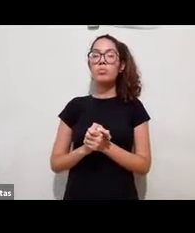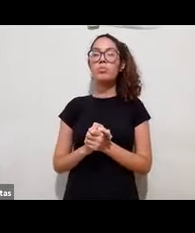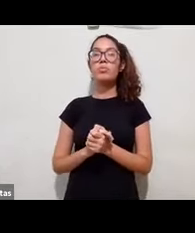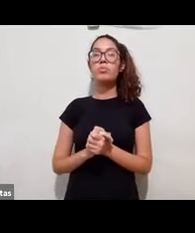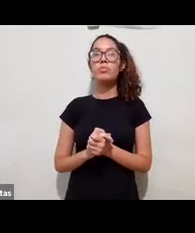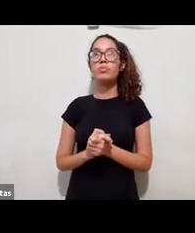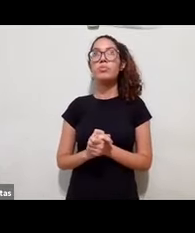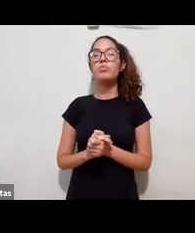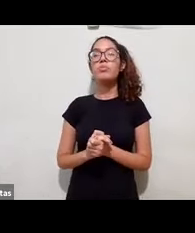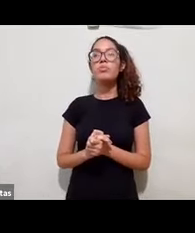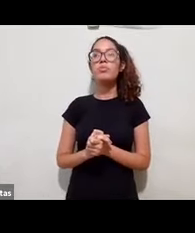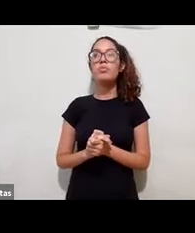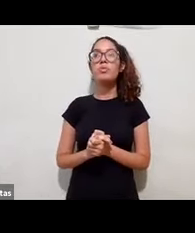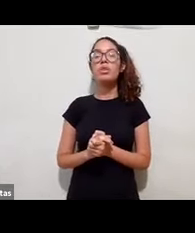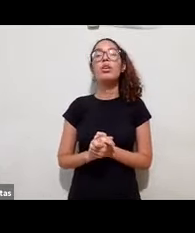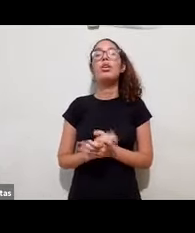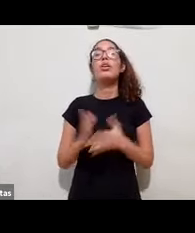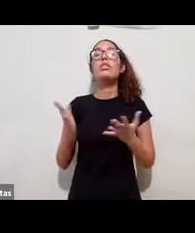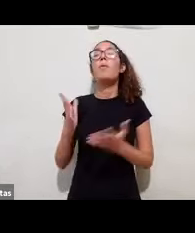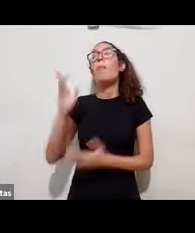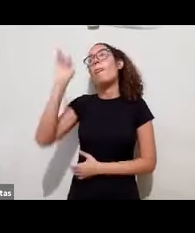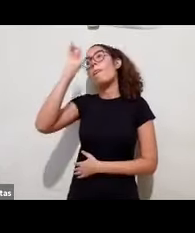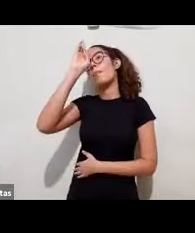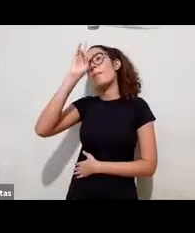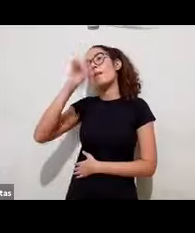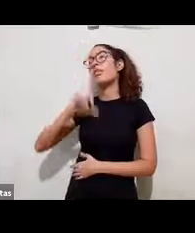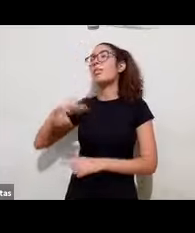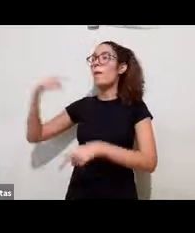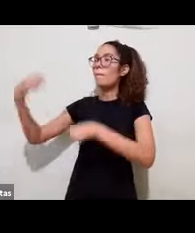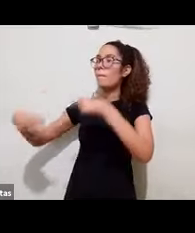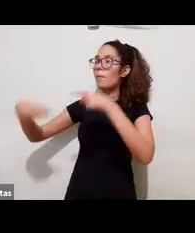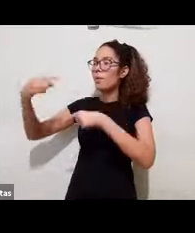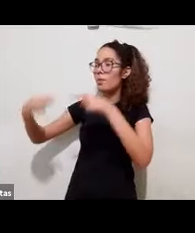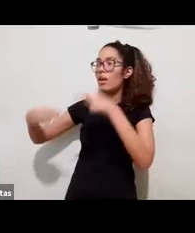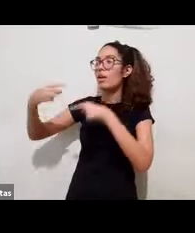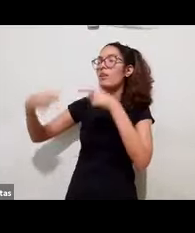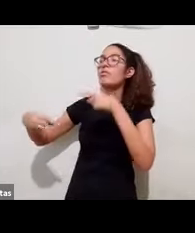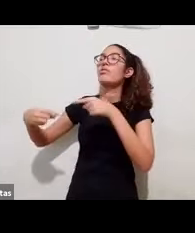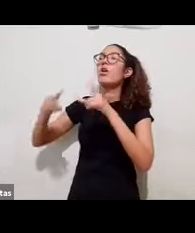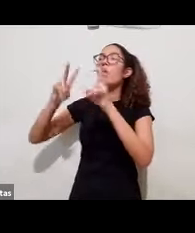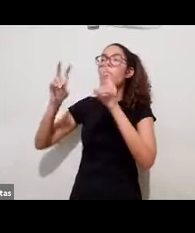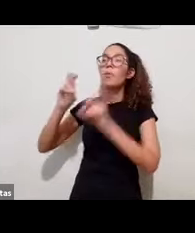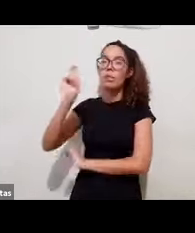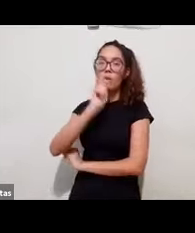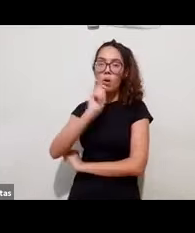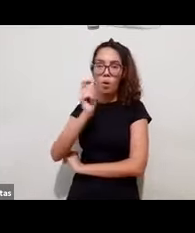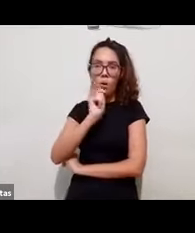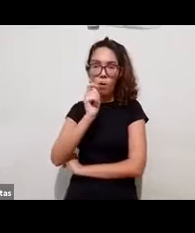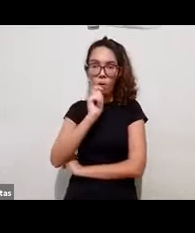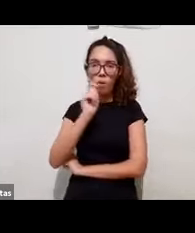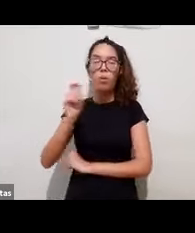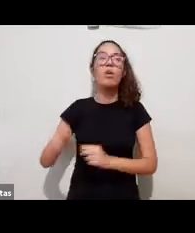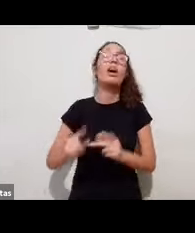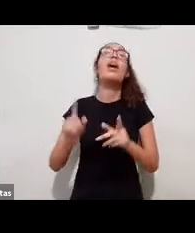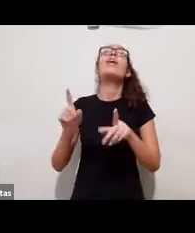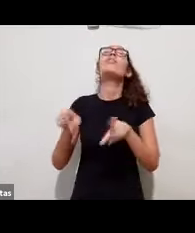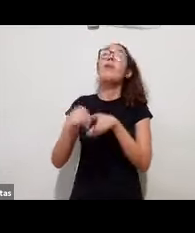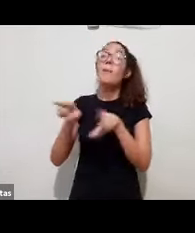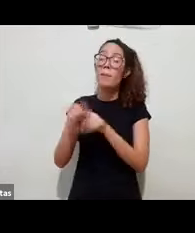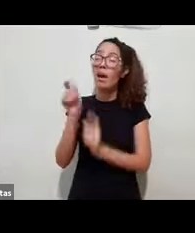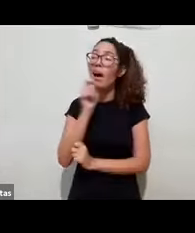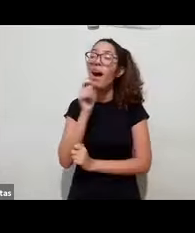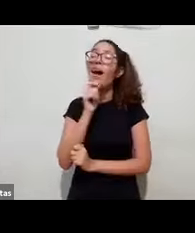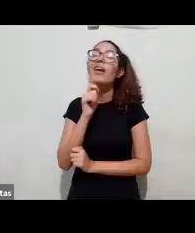que existe as políticas de drogas e as políticas de atenção às pessoas que usam drogas, que é um problema ainda maior,